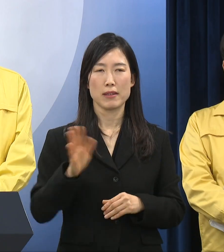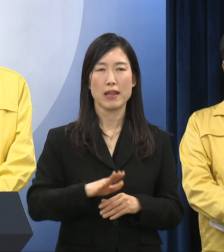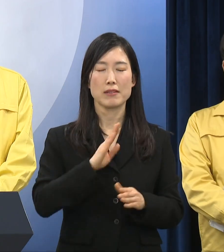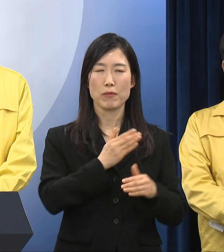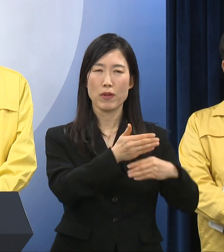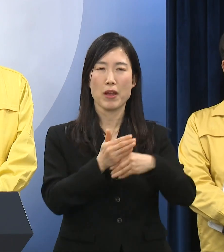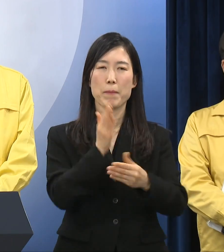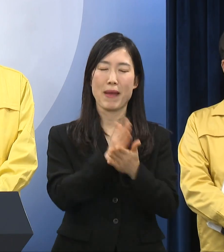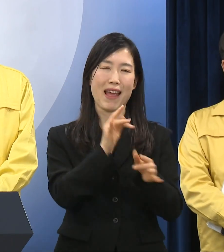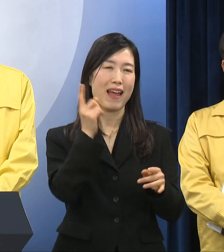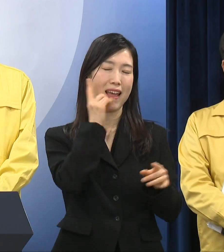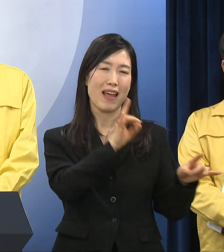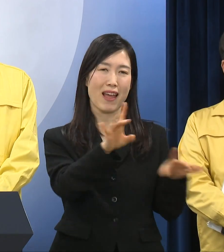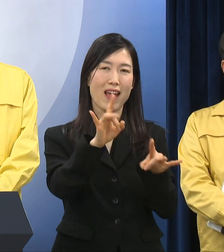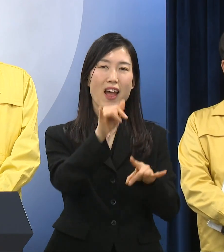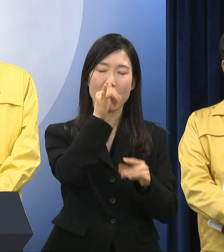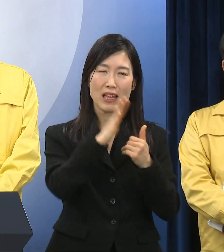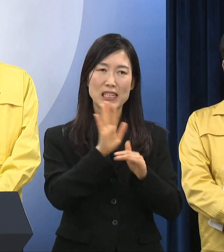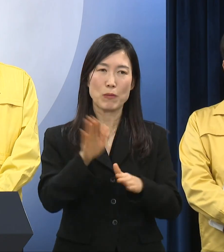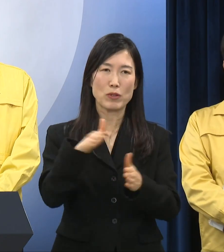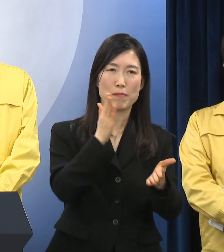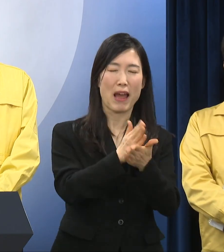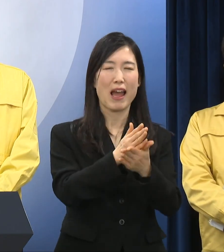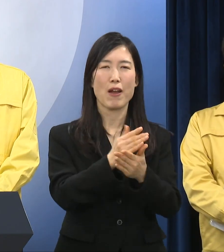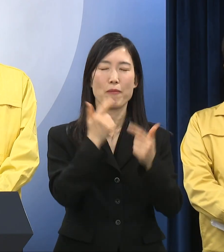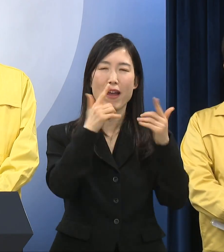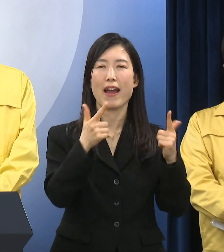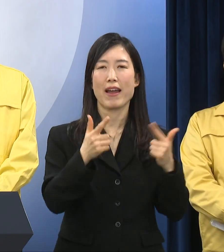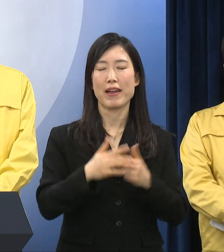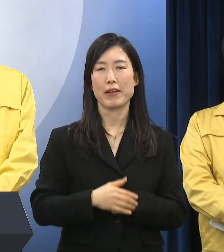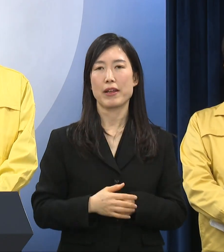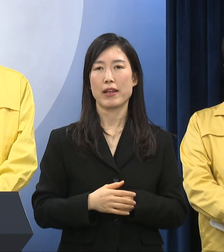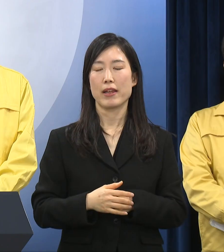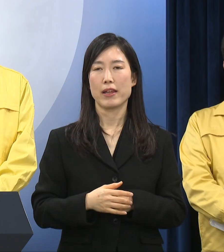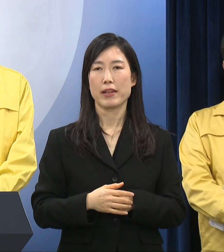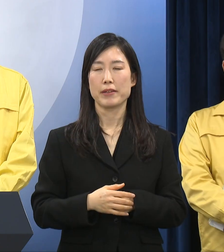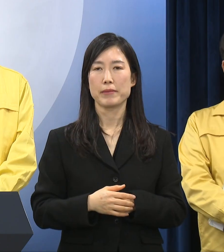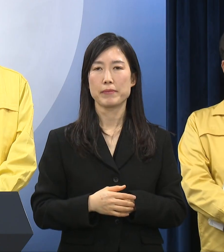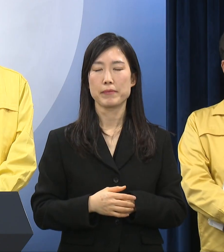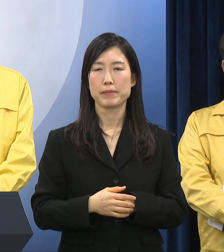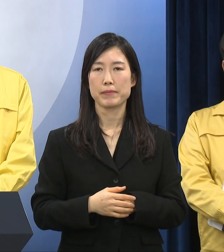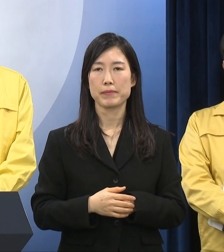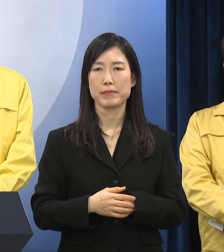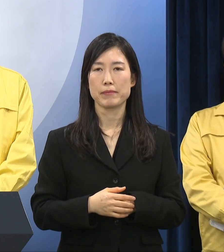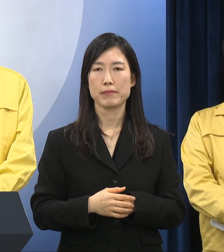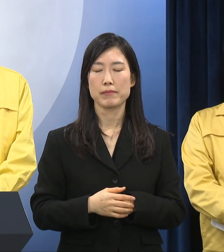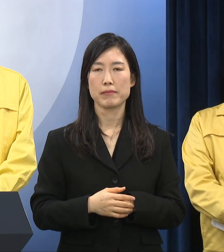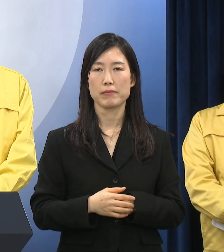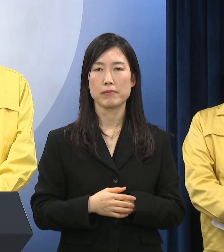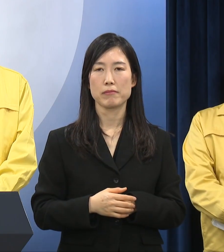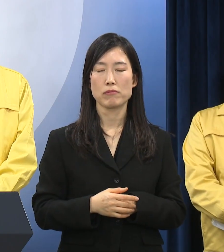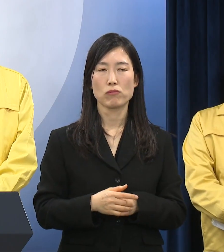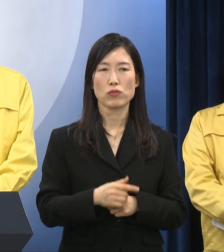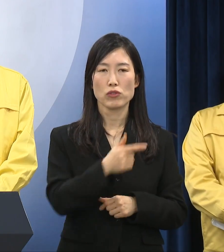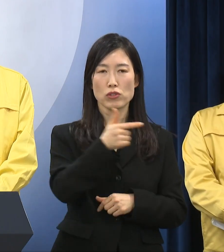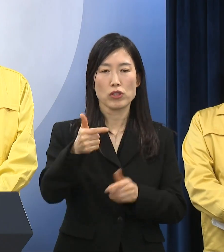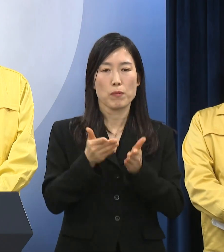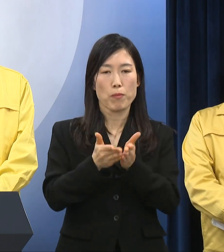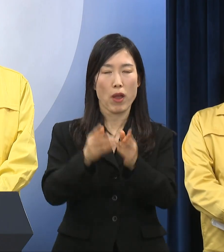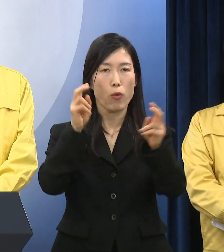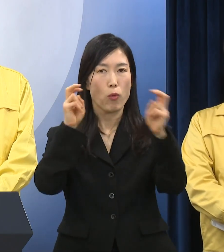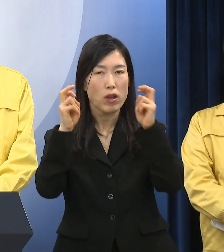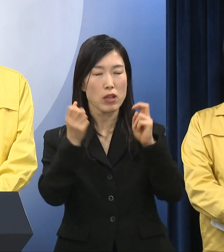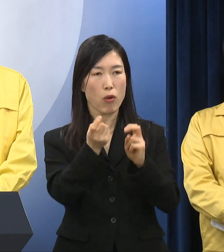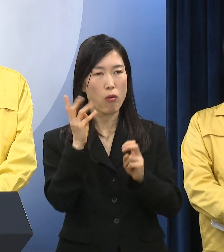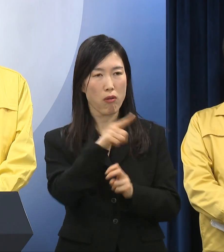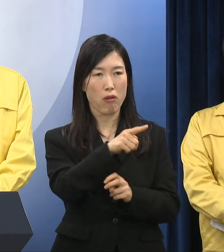하고 있습니다. 주요 선사들은 호르무즈 해협 운항을 하지 않겠다고 이렇게 선언하는